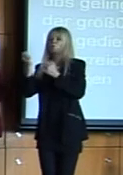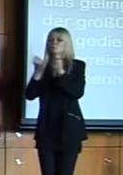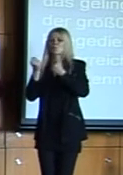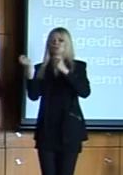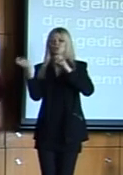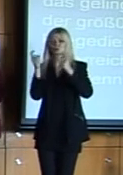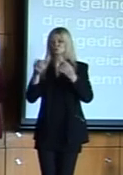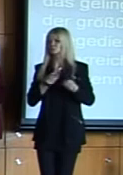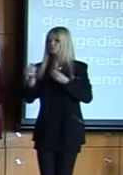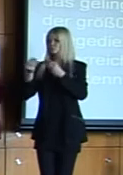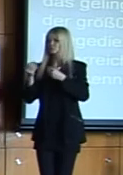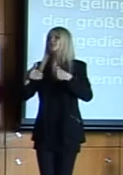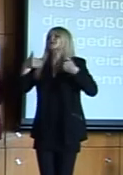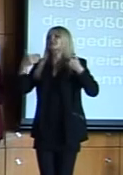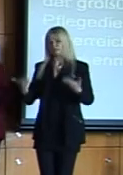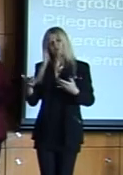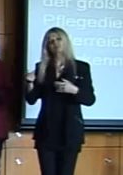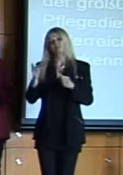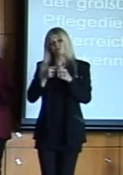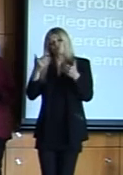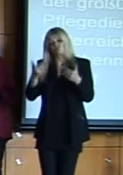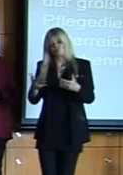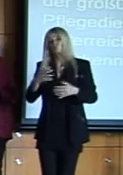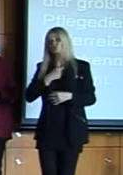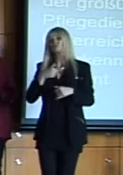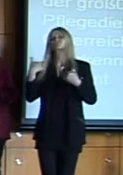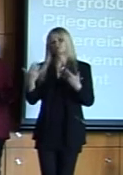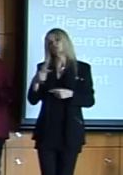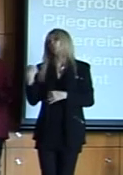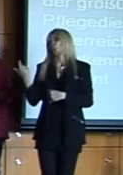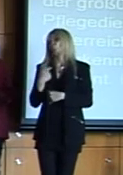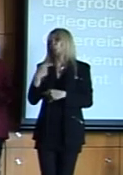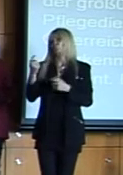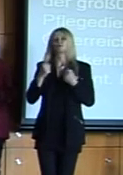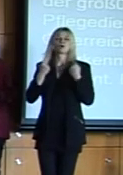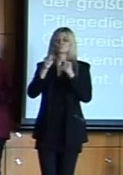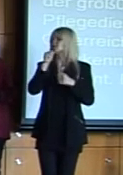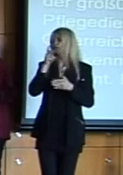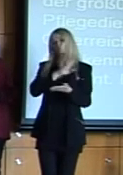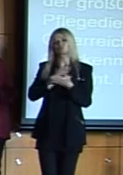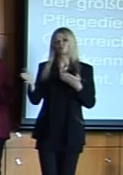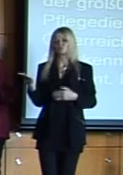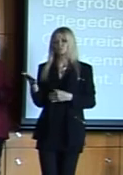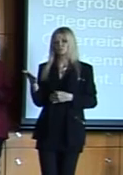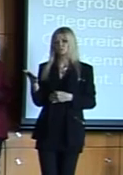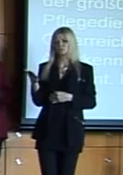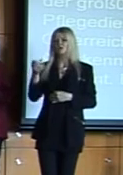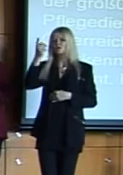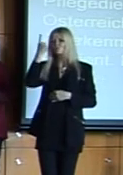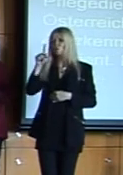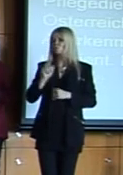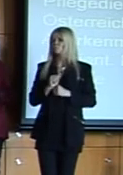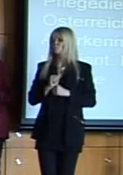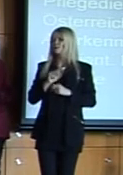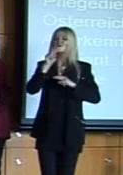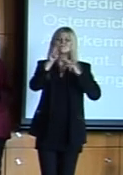bringen, dann war unser Engagement nicht umsonst. Denn die pflegenden Angehörigen